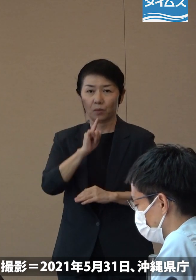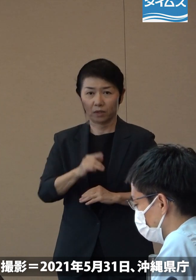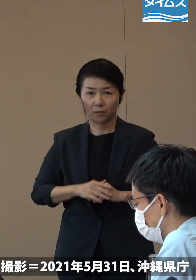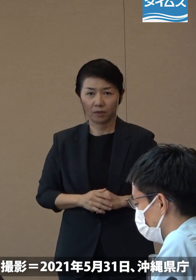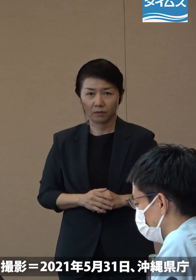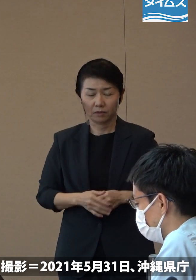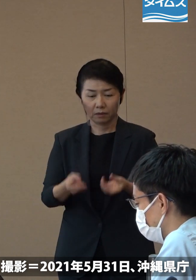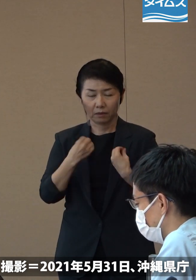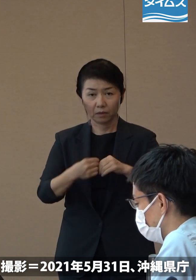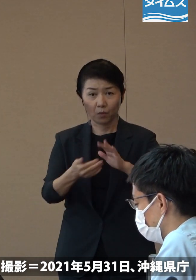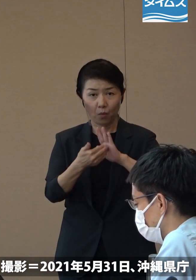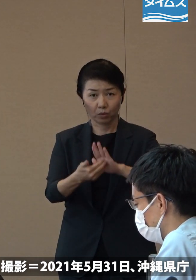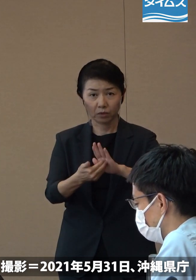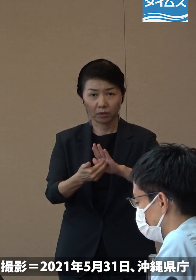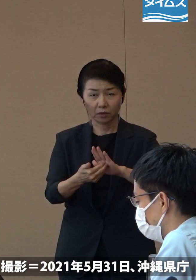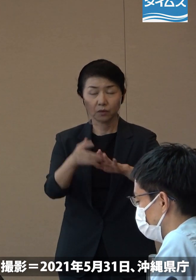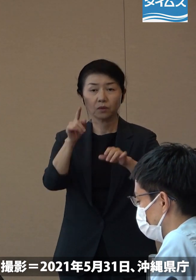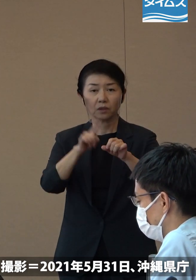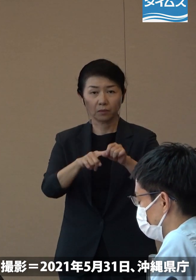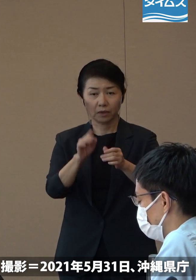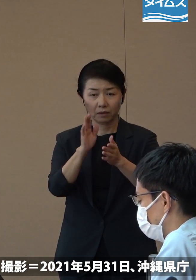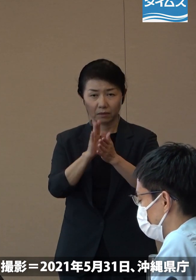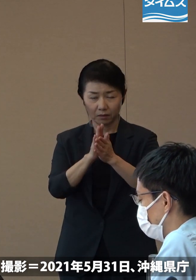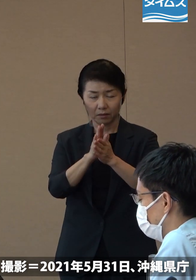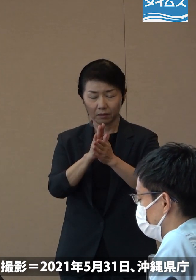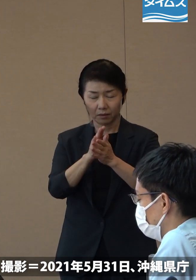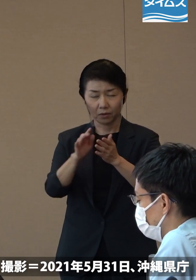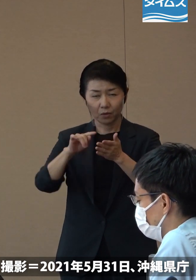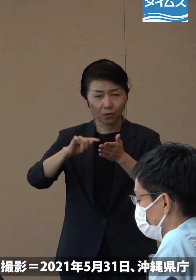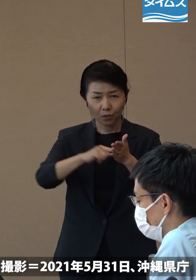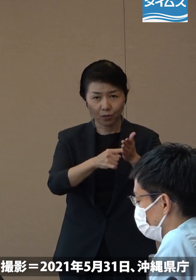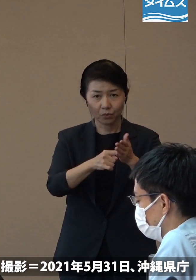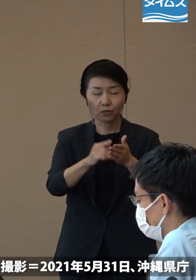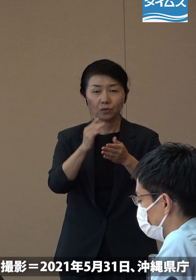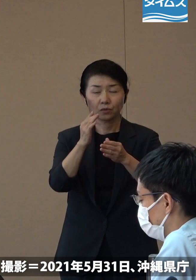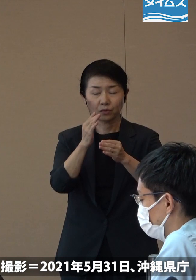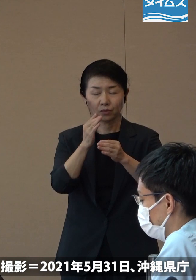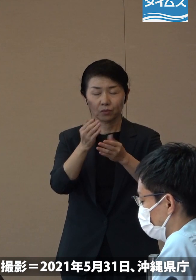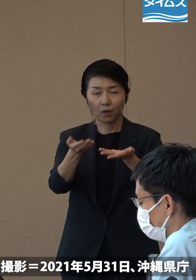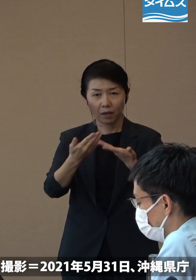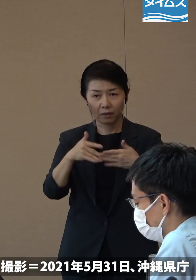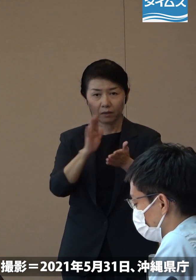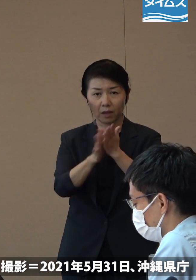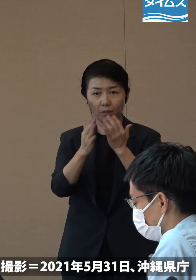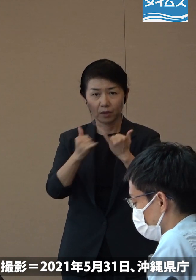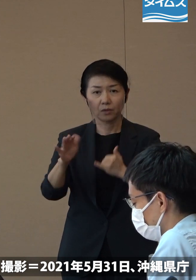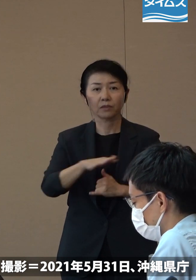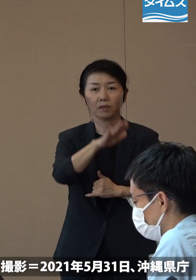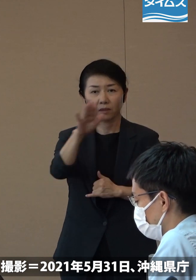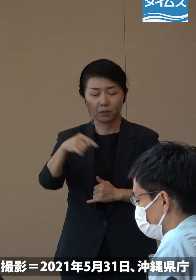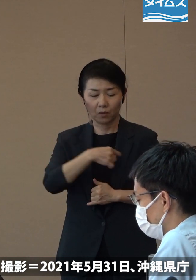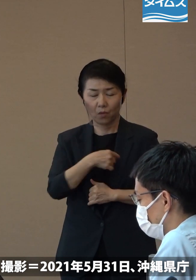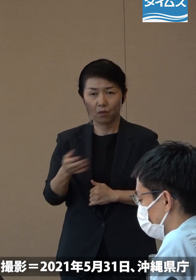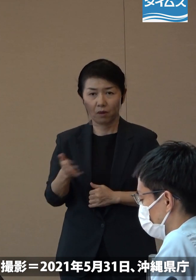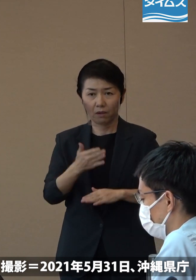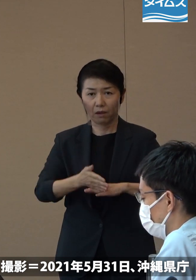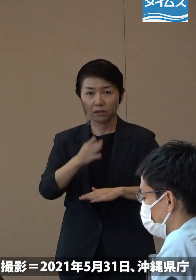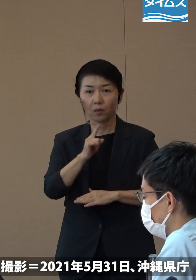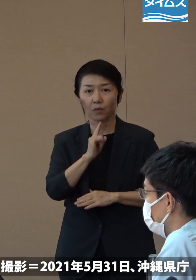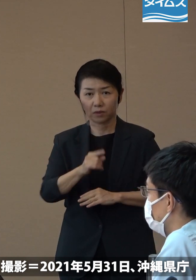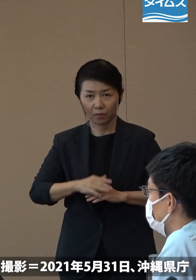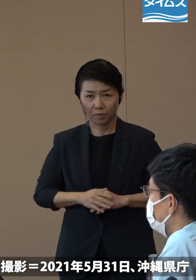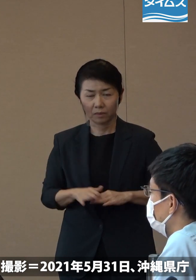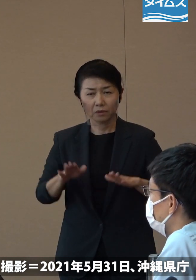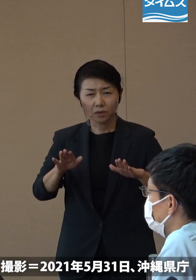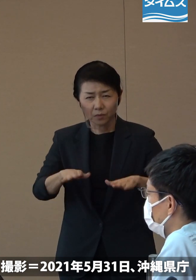染防止対策に懸命に取り組んでいただいている方々には心から感謝を申し上げます。この危機的な状